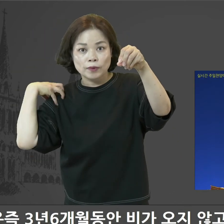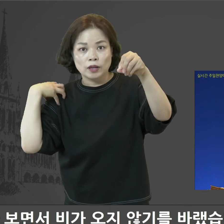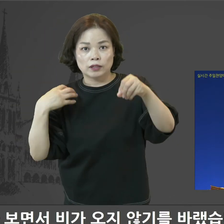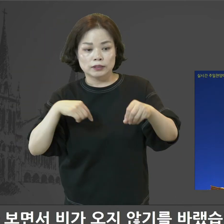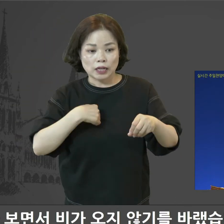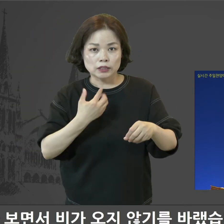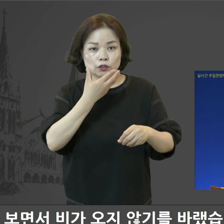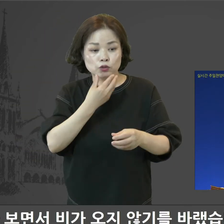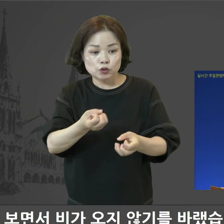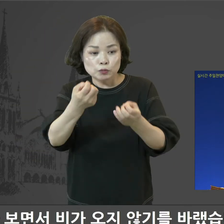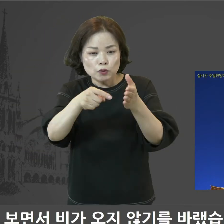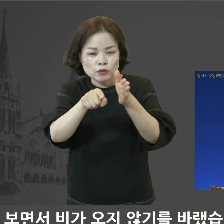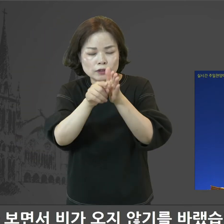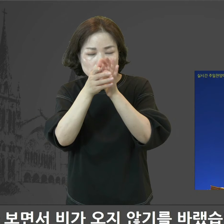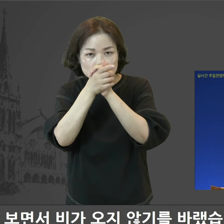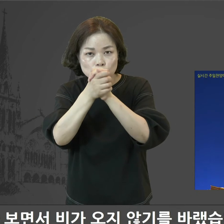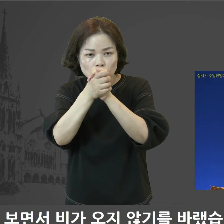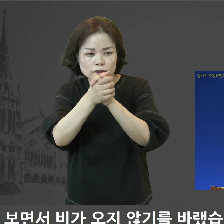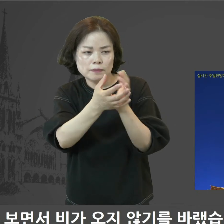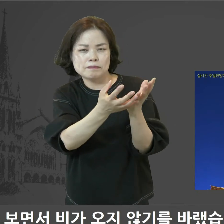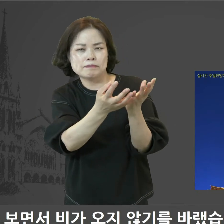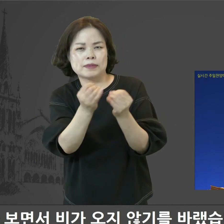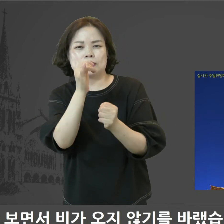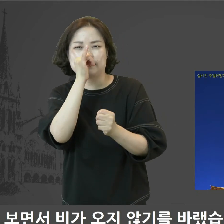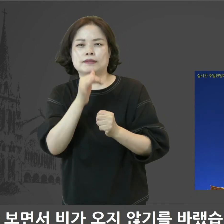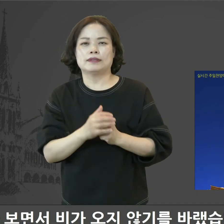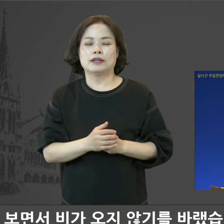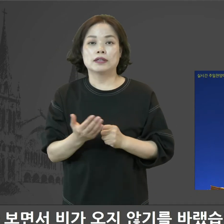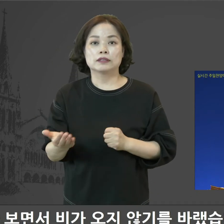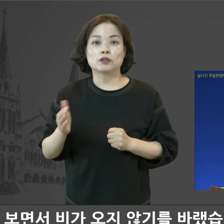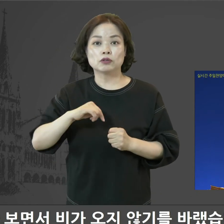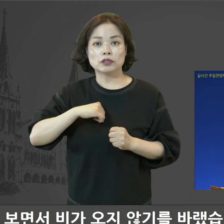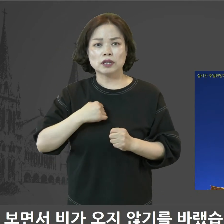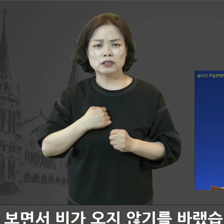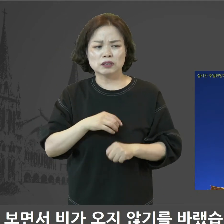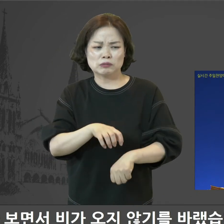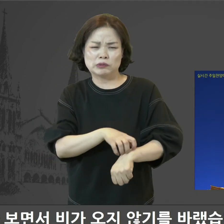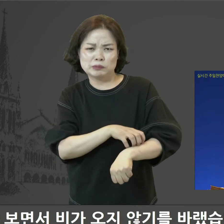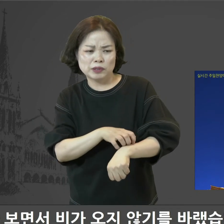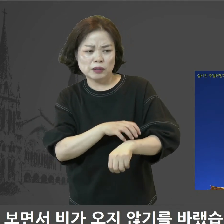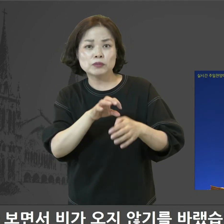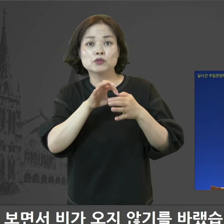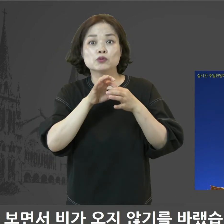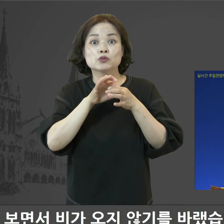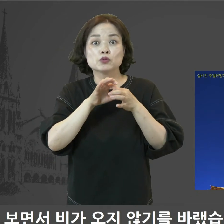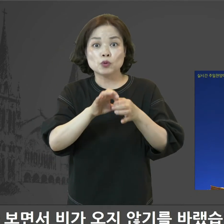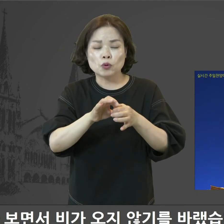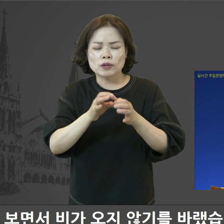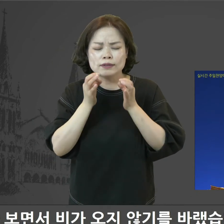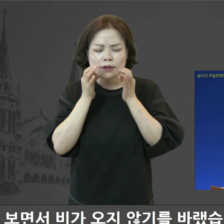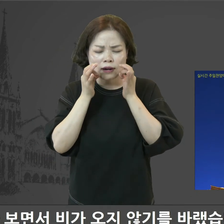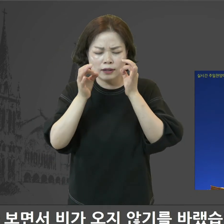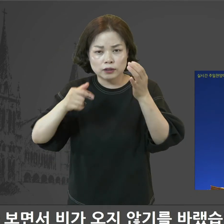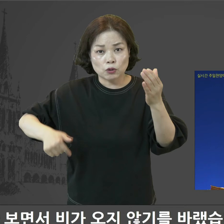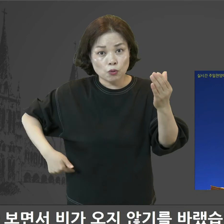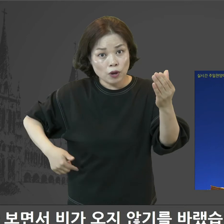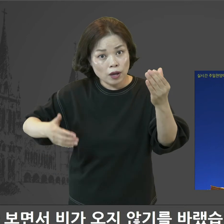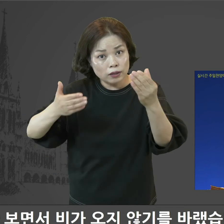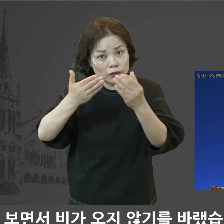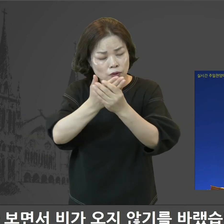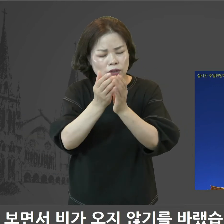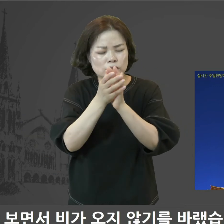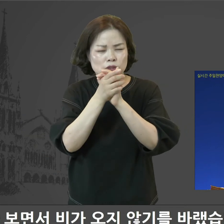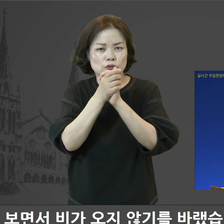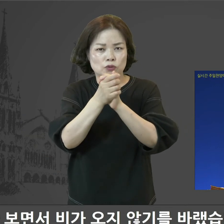자신의 축복을 위해 기도하는 사람들은 많이 있습니다. 그런데 자신의 불편함을 통해서라도 간절히 회개하면서